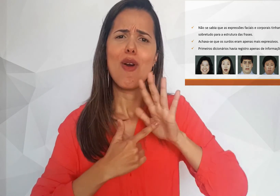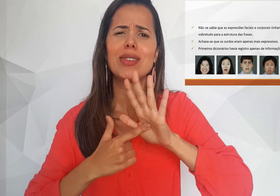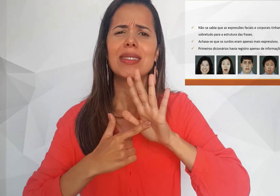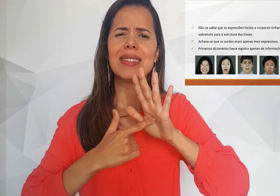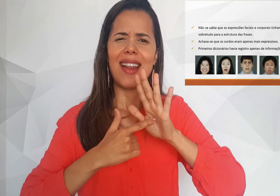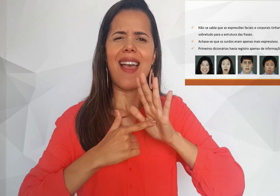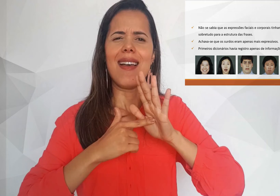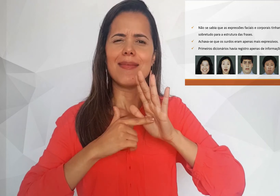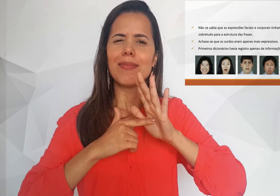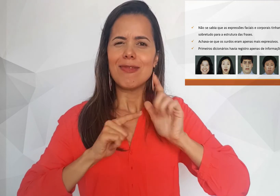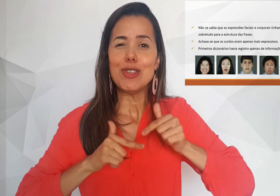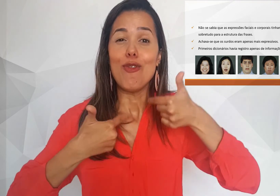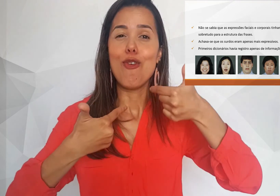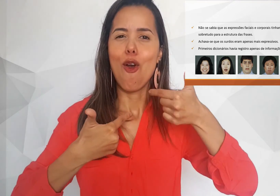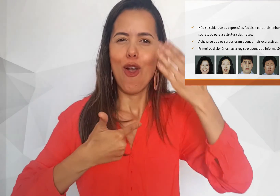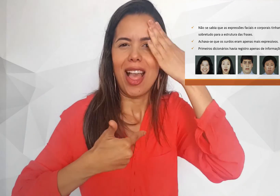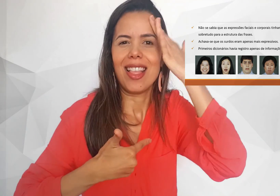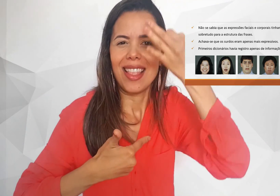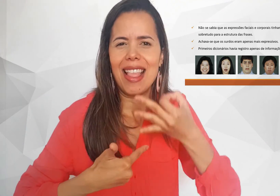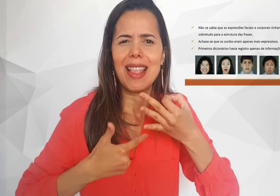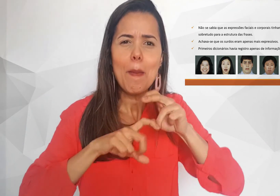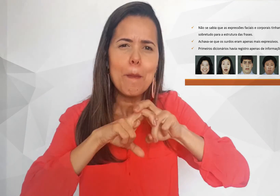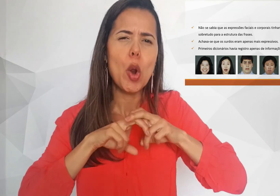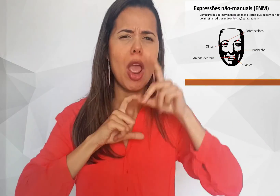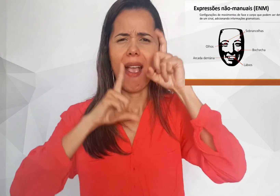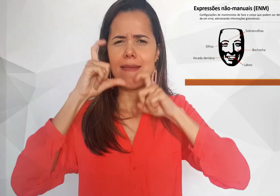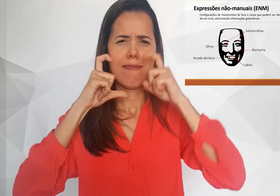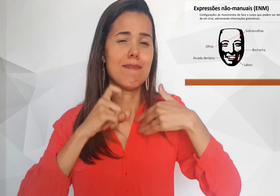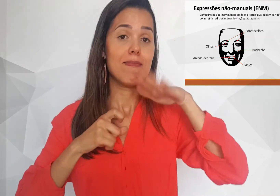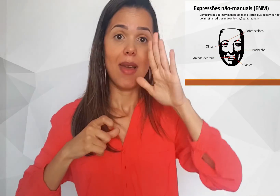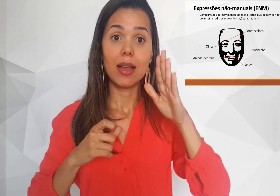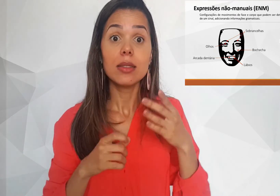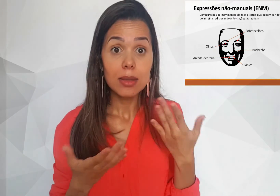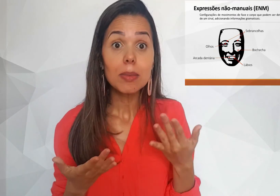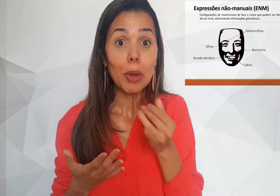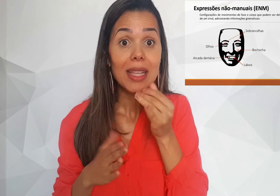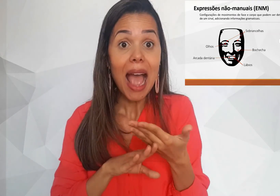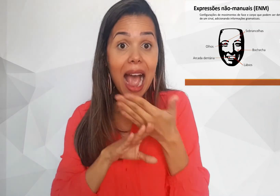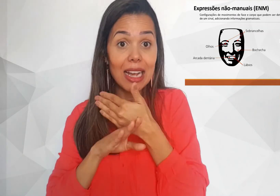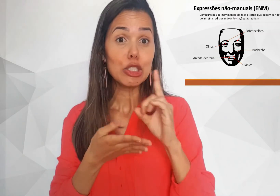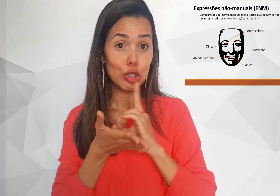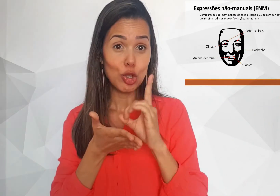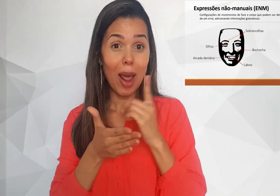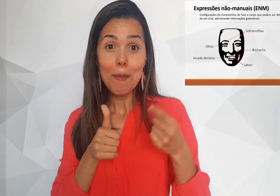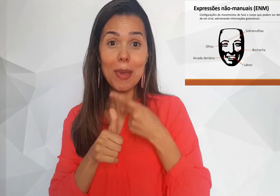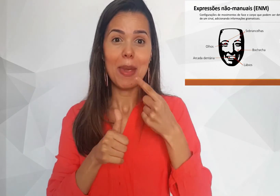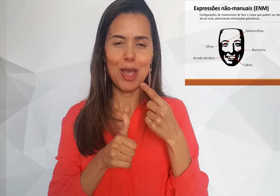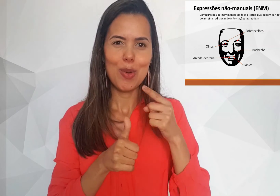comunicativa, eles tinham que se mostrar mais expressivos para se fazerem entendidos. Tanto que os primeiros primeiros dicionários, ou o próprio dicionário do Stoker,